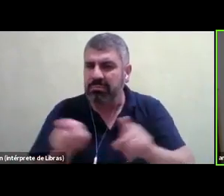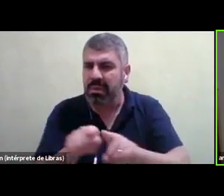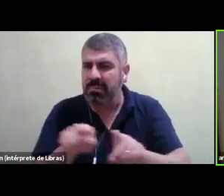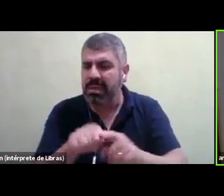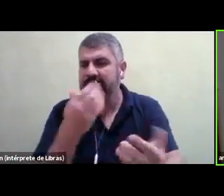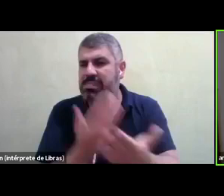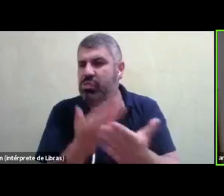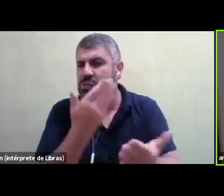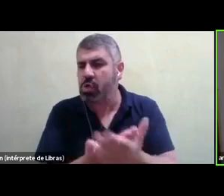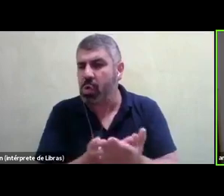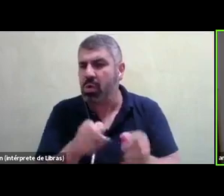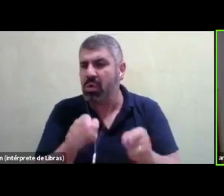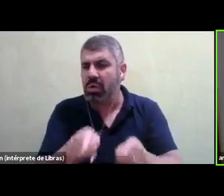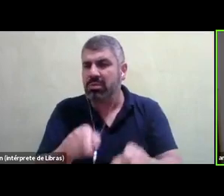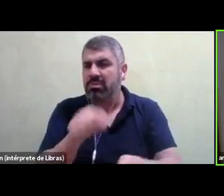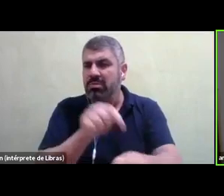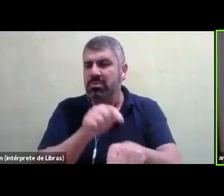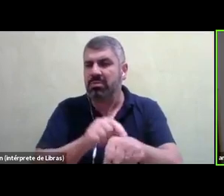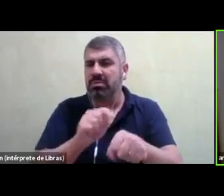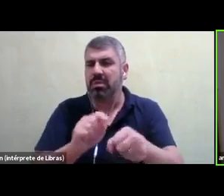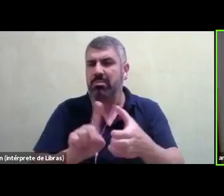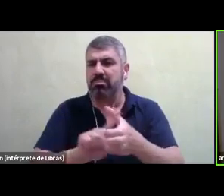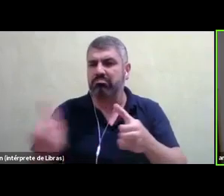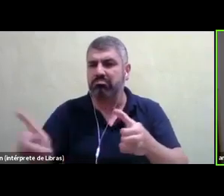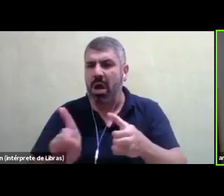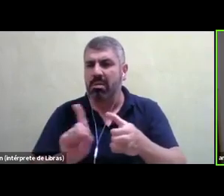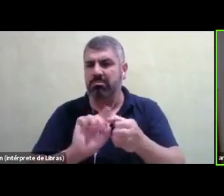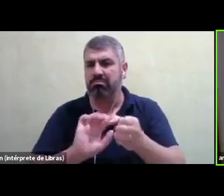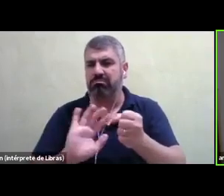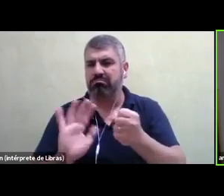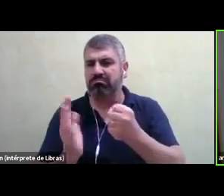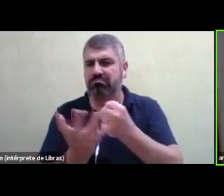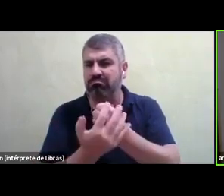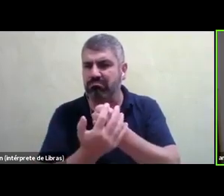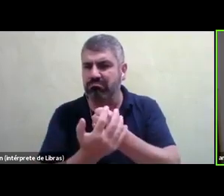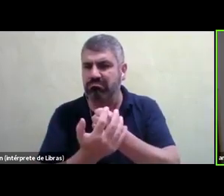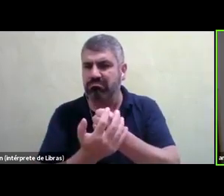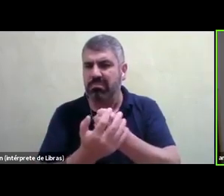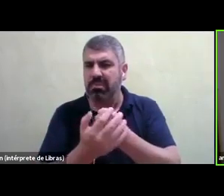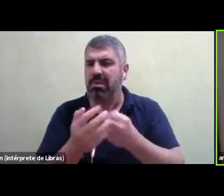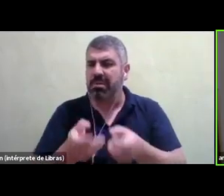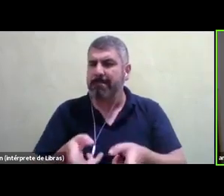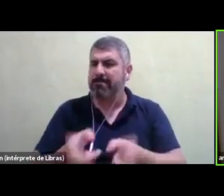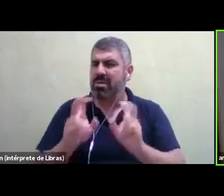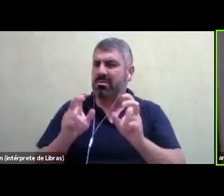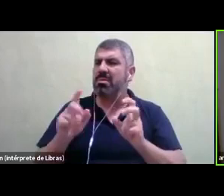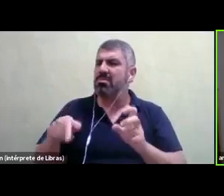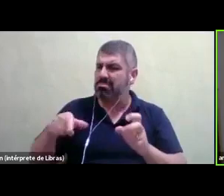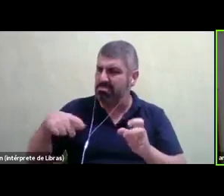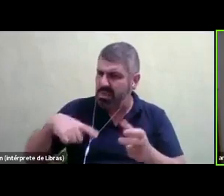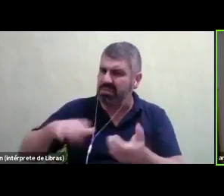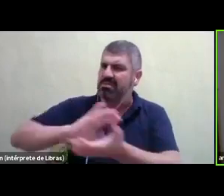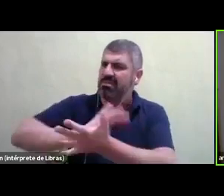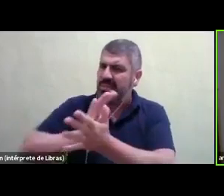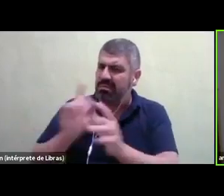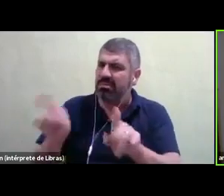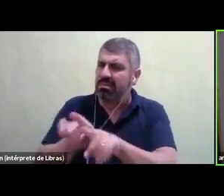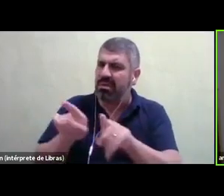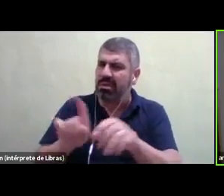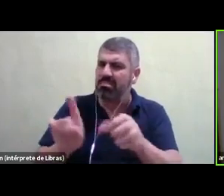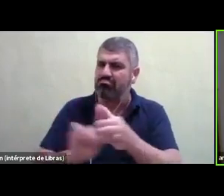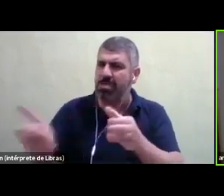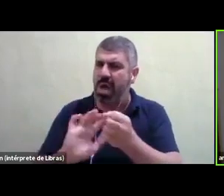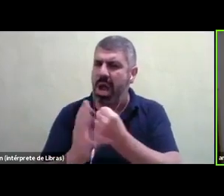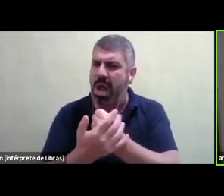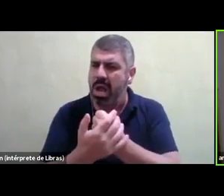nesse período de quarentena, e a gente entende, né, o quanto essa quarentena é discriminatória, a gente vai a todo